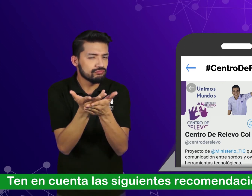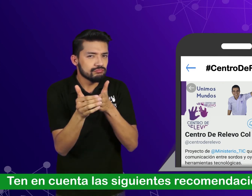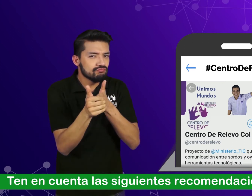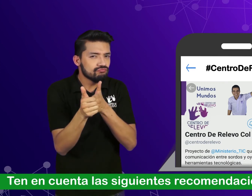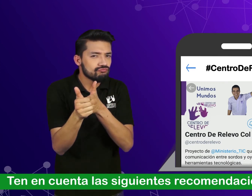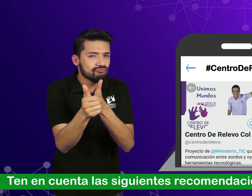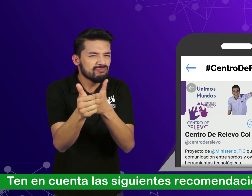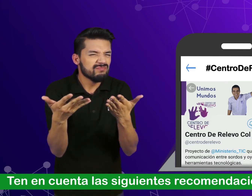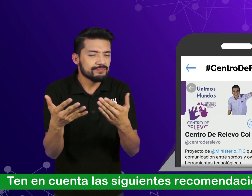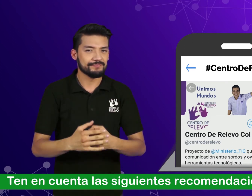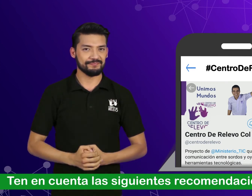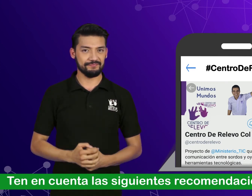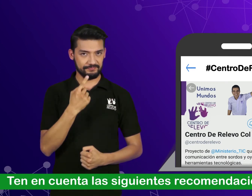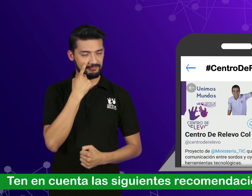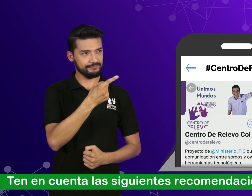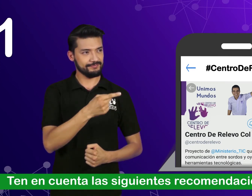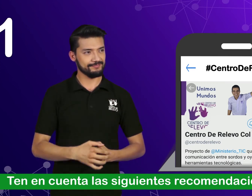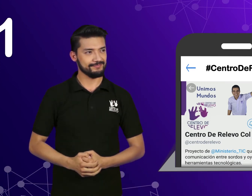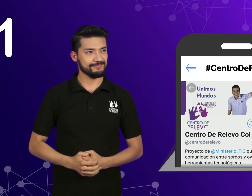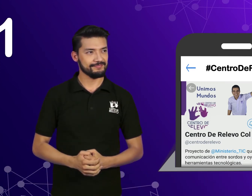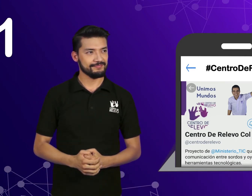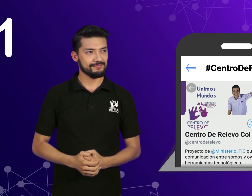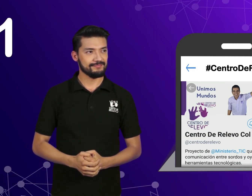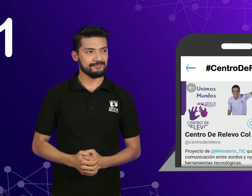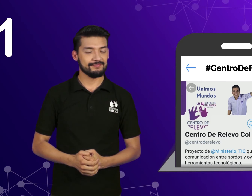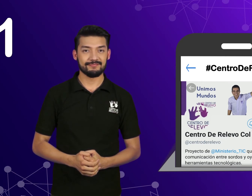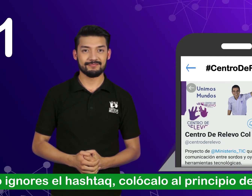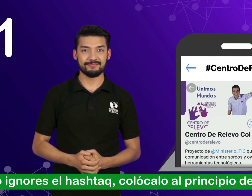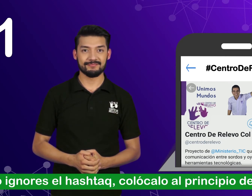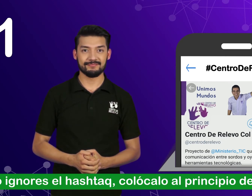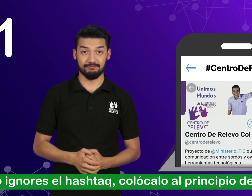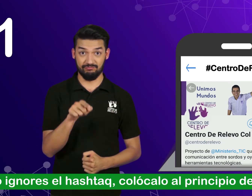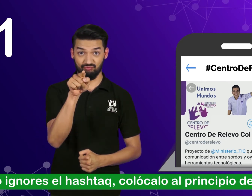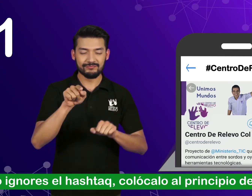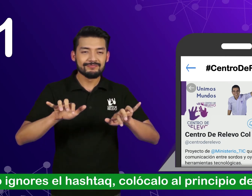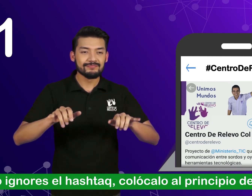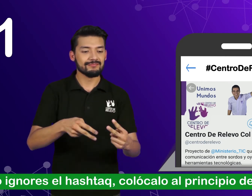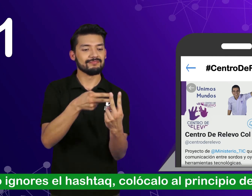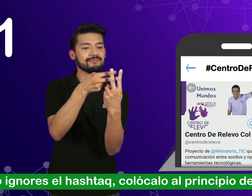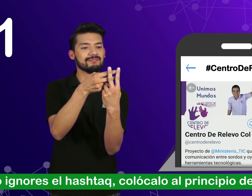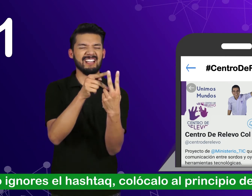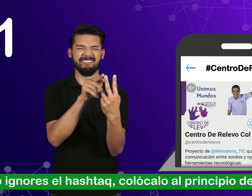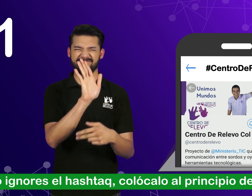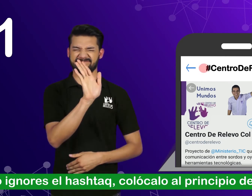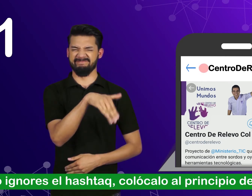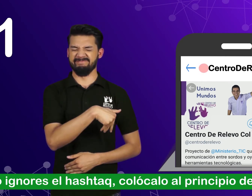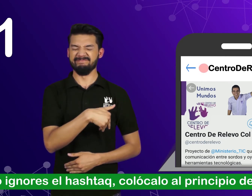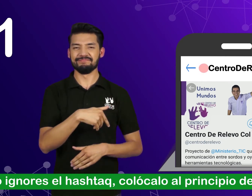en cuenta las siguientes recomendaciones. Primero. No ignores el hashtag. Colócalo al